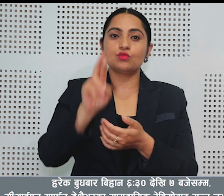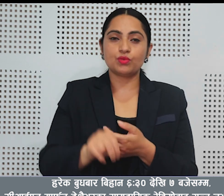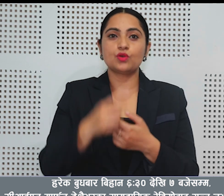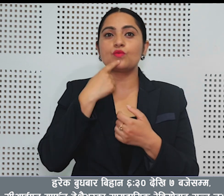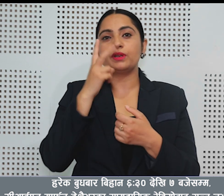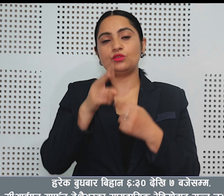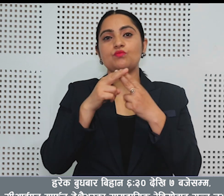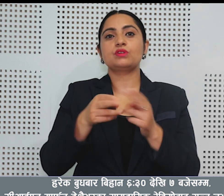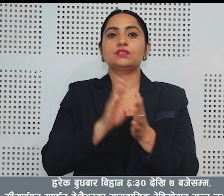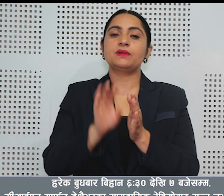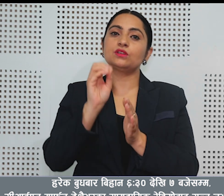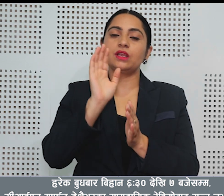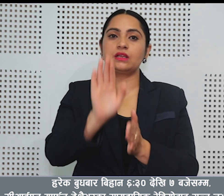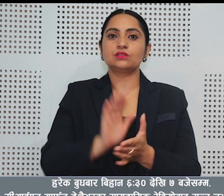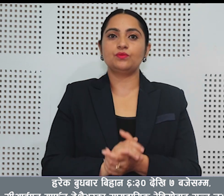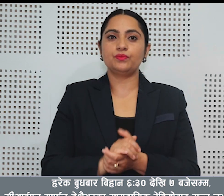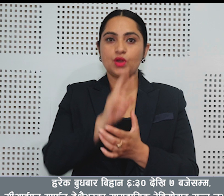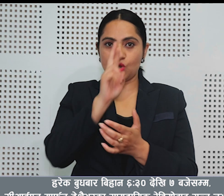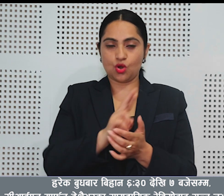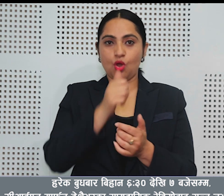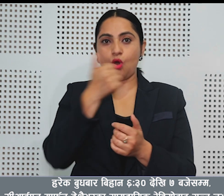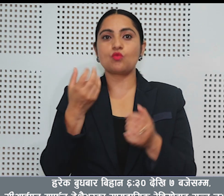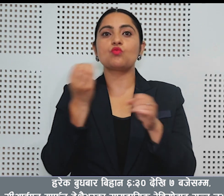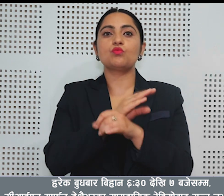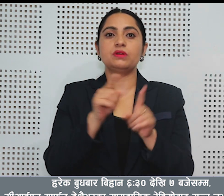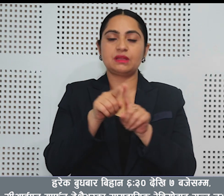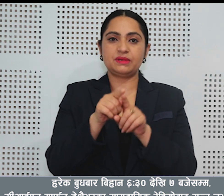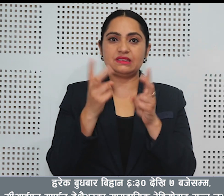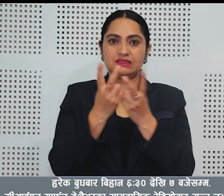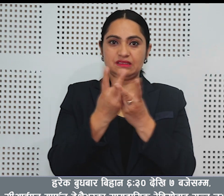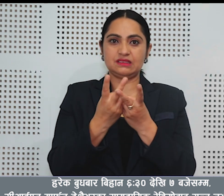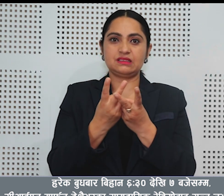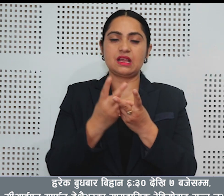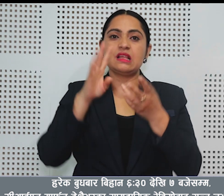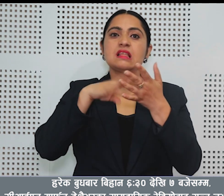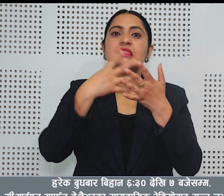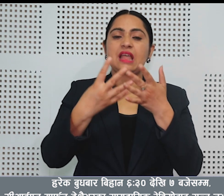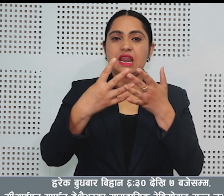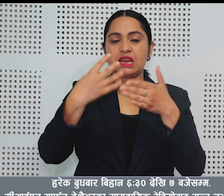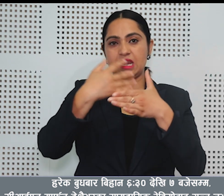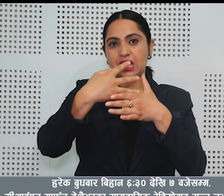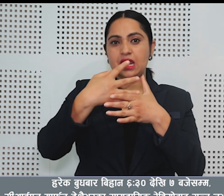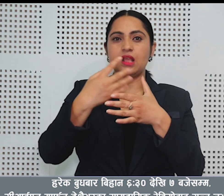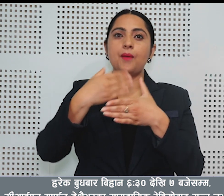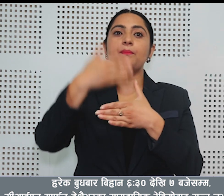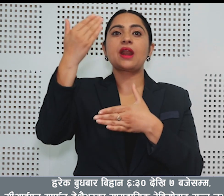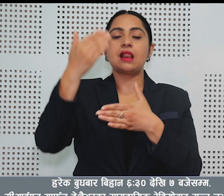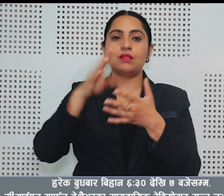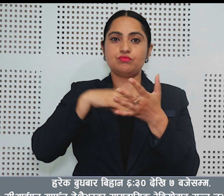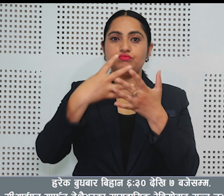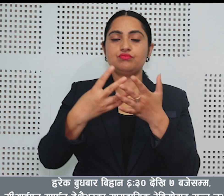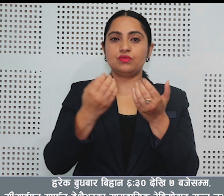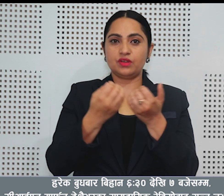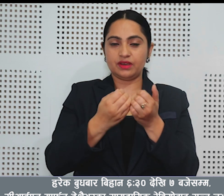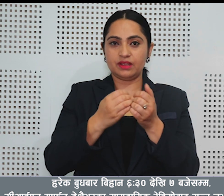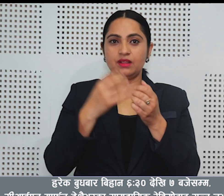पर्यो भने त्यो बजेटबाट नै हामीले उपलब्ध गराइरहेका छौँ। र अरूभन्दा पनि जस्तै हामीलाई तारजाली तटबन्धनको लागि पनि माग आएको हुन्छ, जस्तै विपद आउनुभन्दा